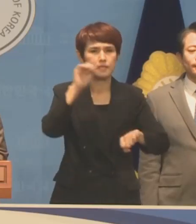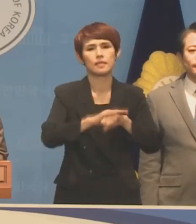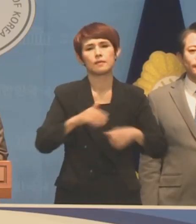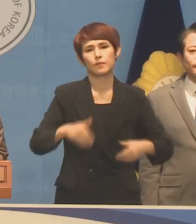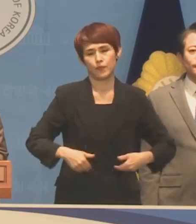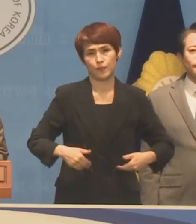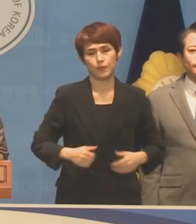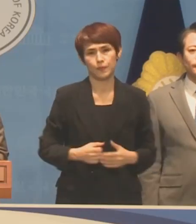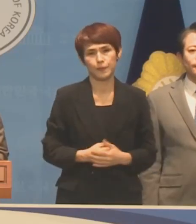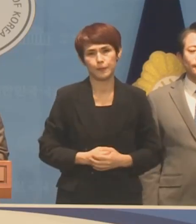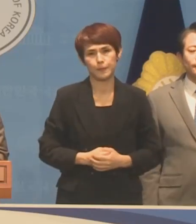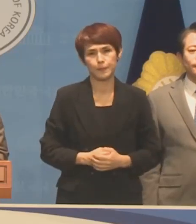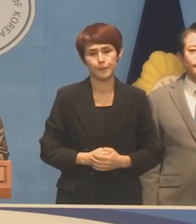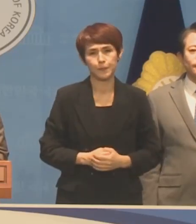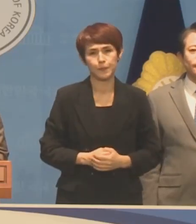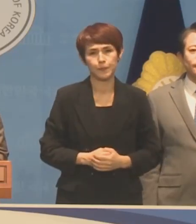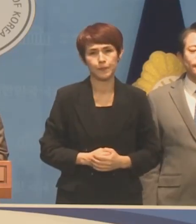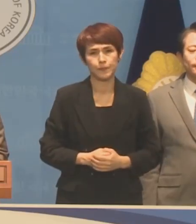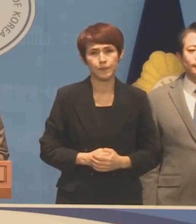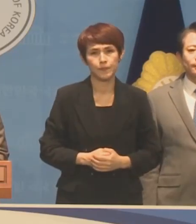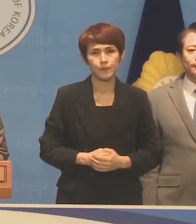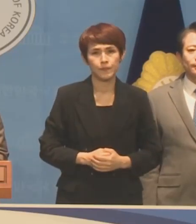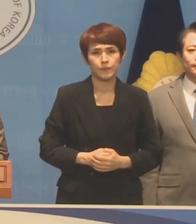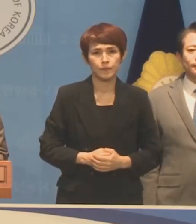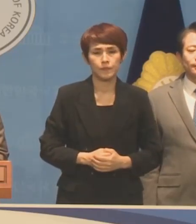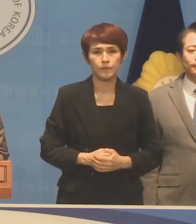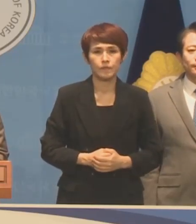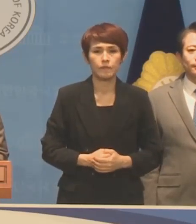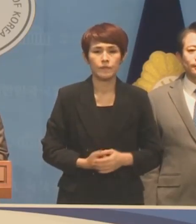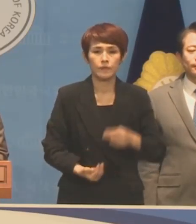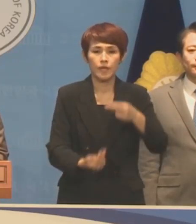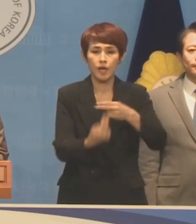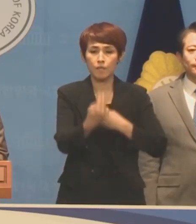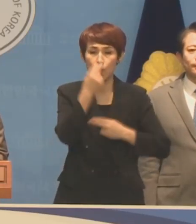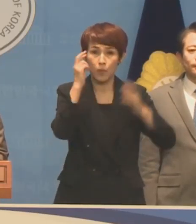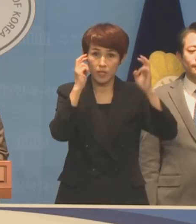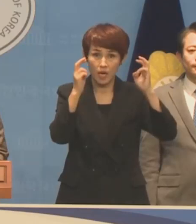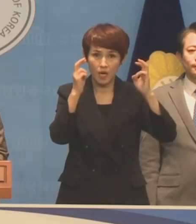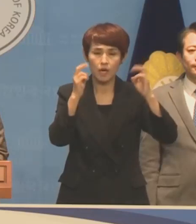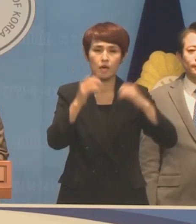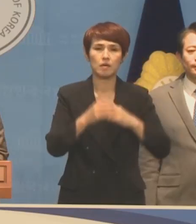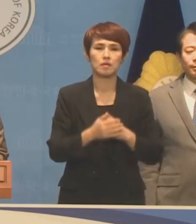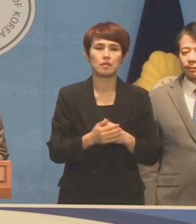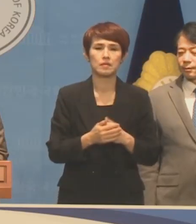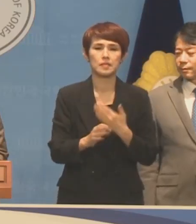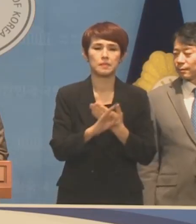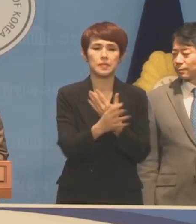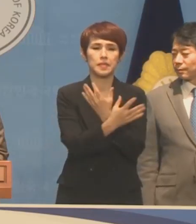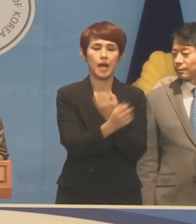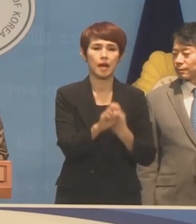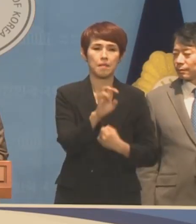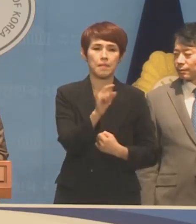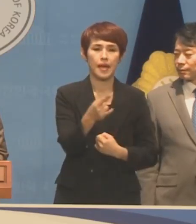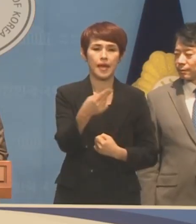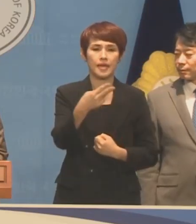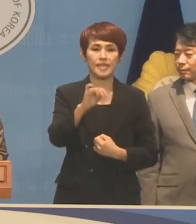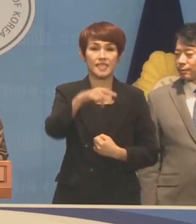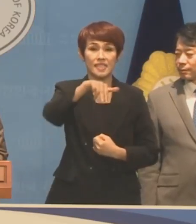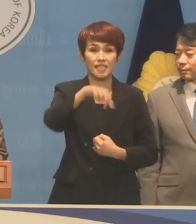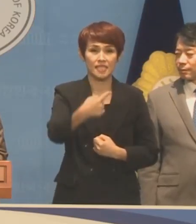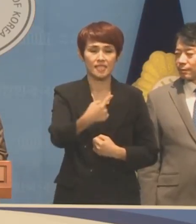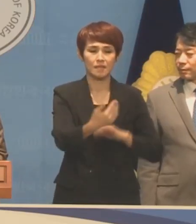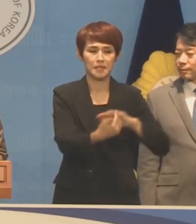필요합니다. 그런데 예금보험공사가 수의계약 방식으로 메리츠 화재를 우선 협상